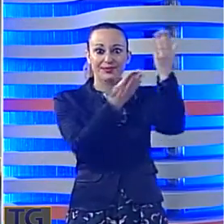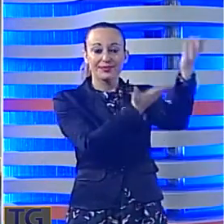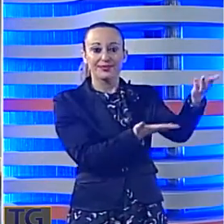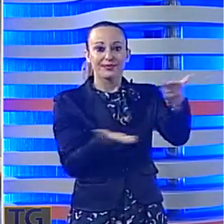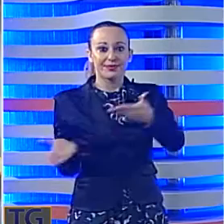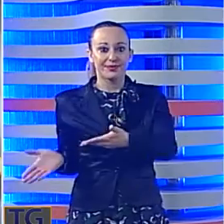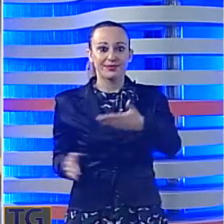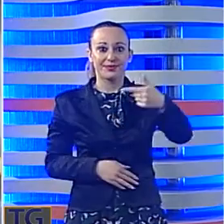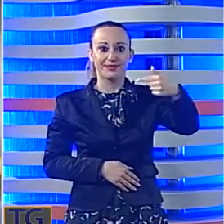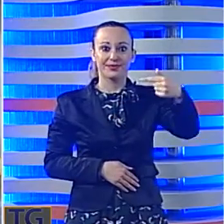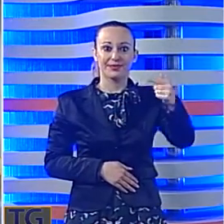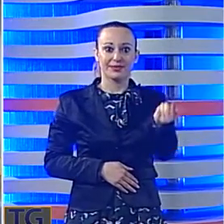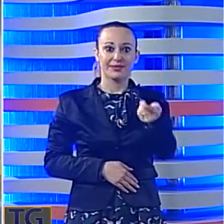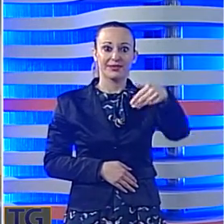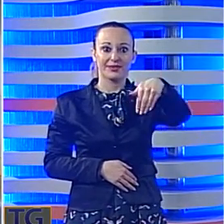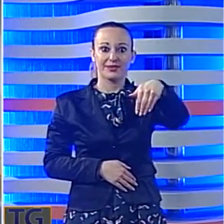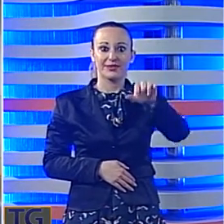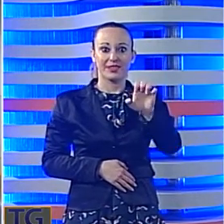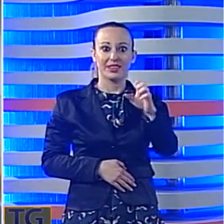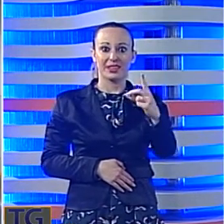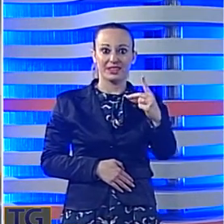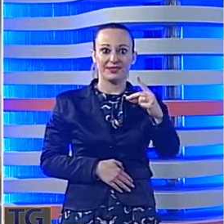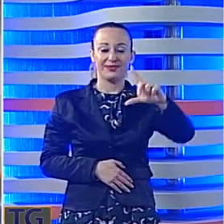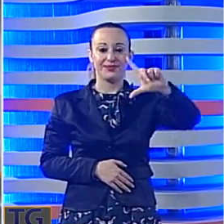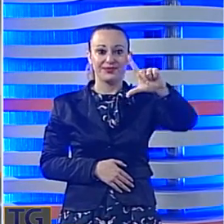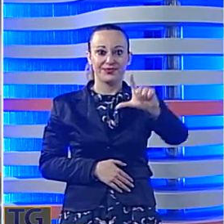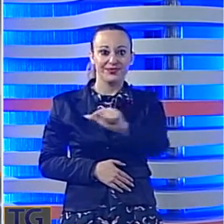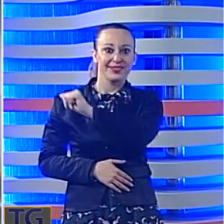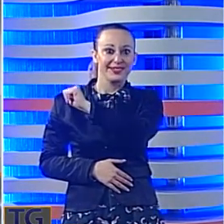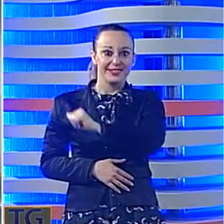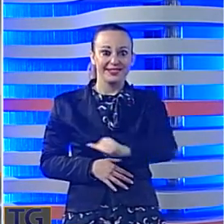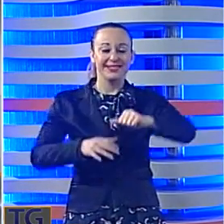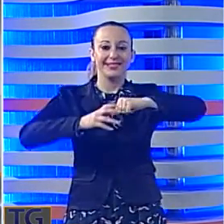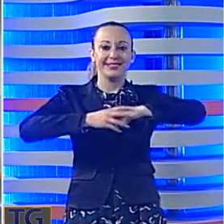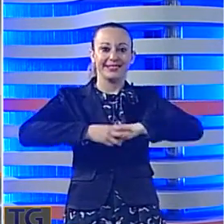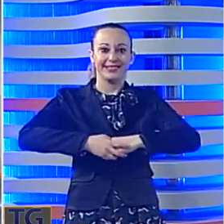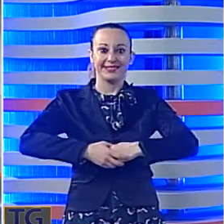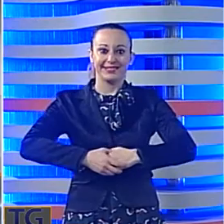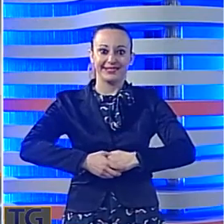Bentrovati da Gualtiero San Filippo a questa nuova edizione del TG Med LIS.